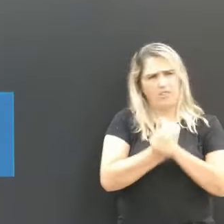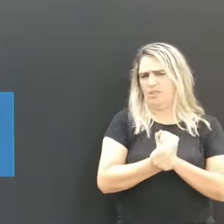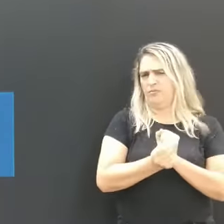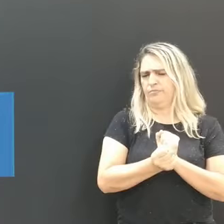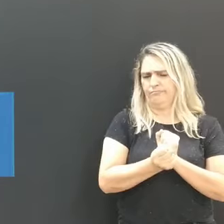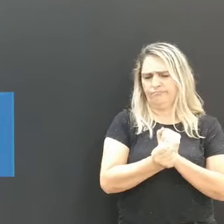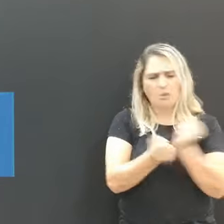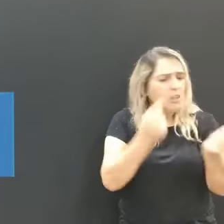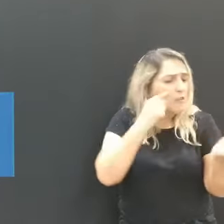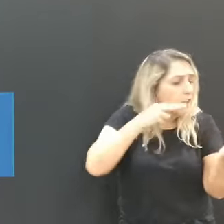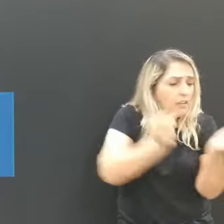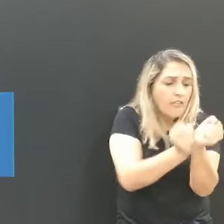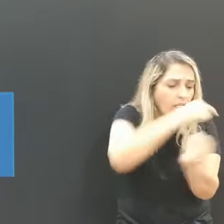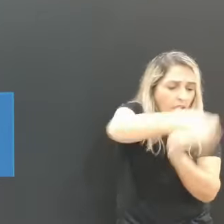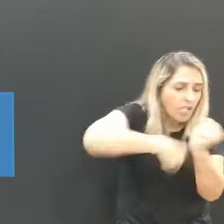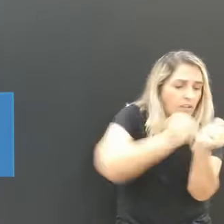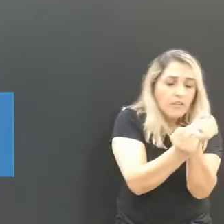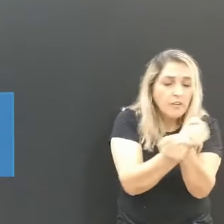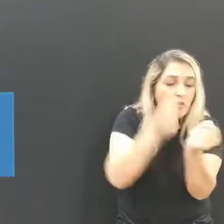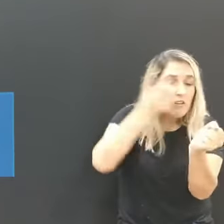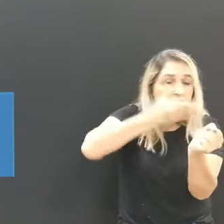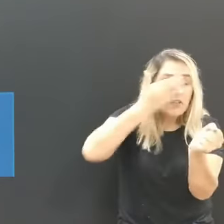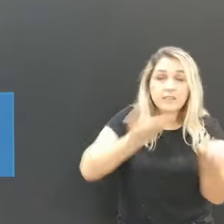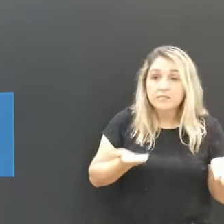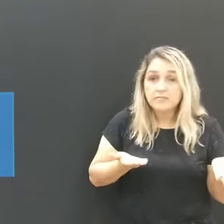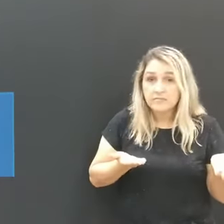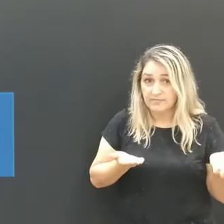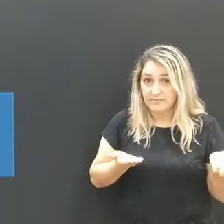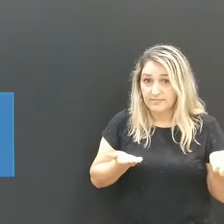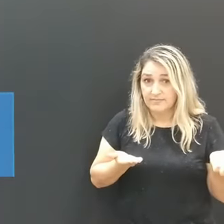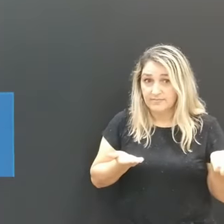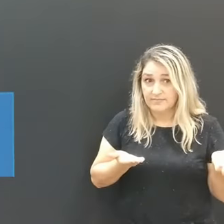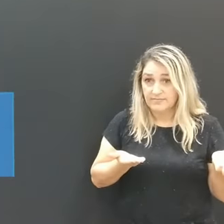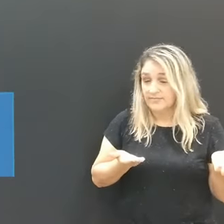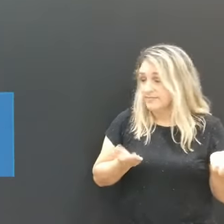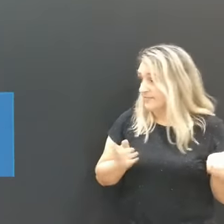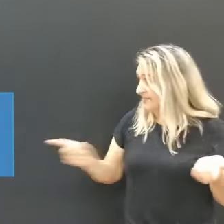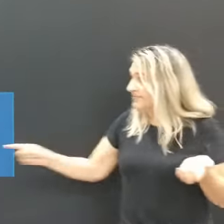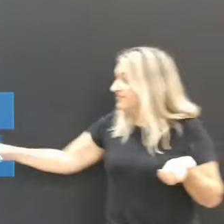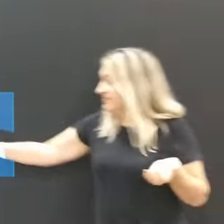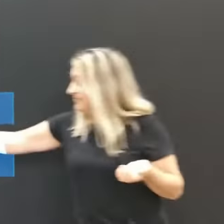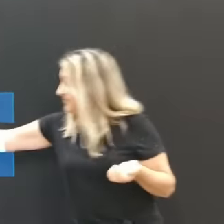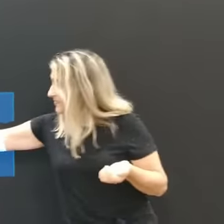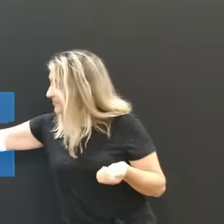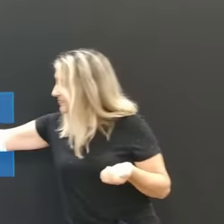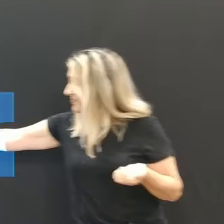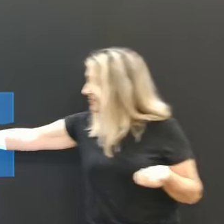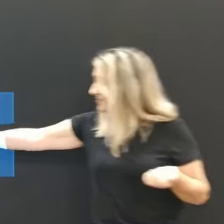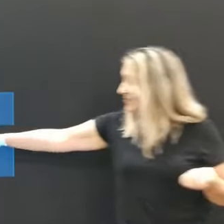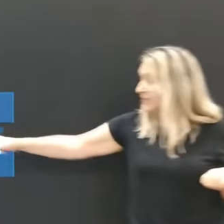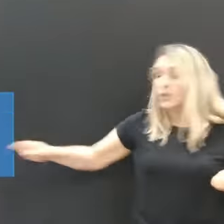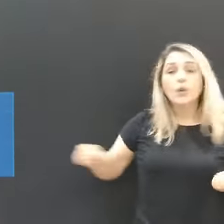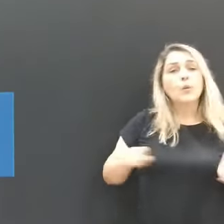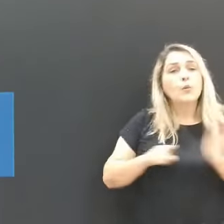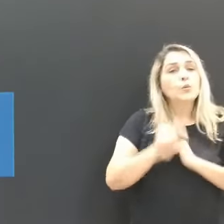Escravo? O homem é escravo de tudo aquilo que o domina, tudo aquilo que o cega, que não deixa perceber